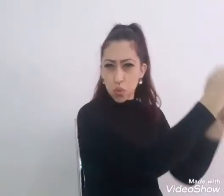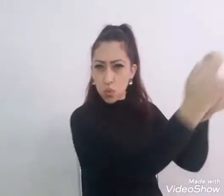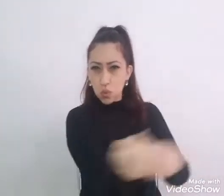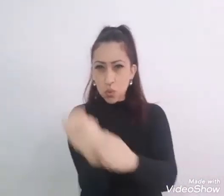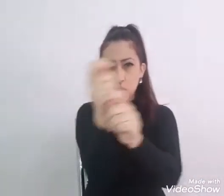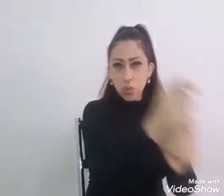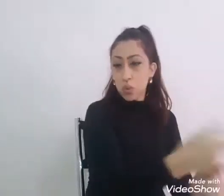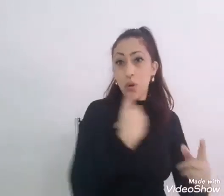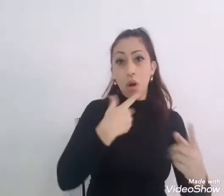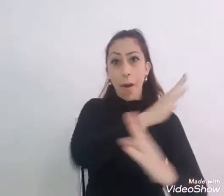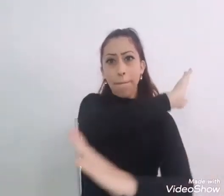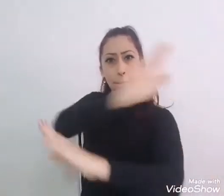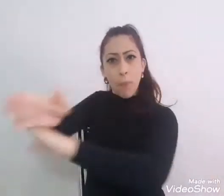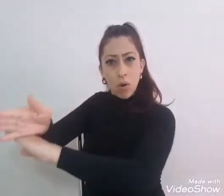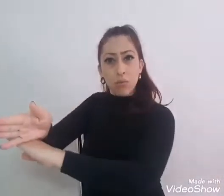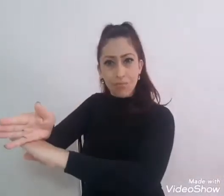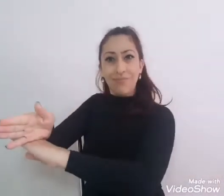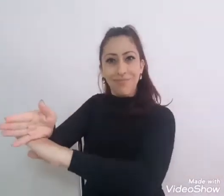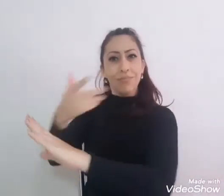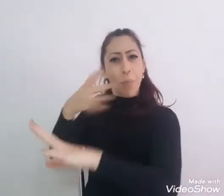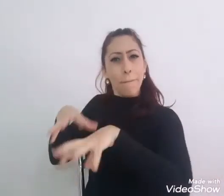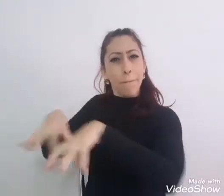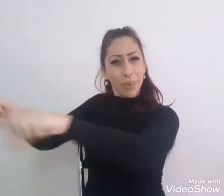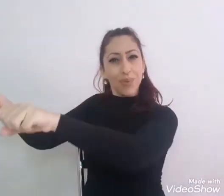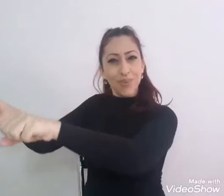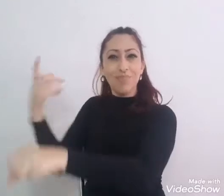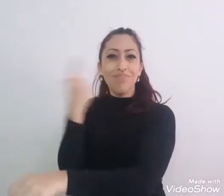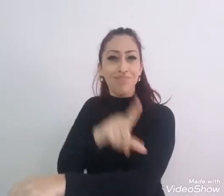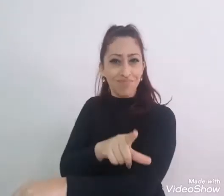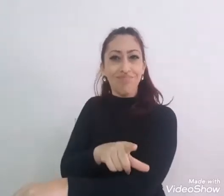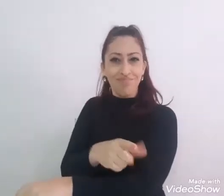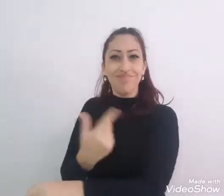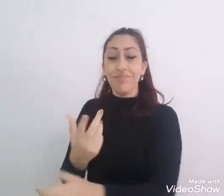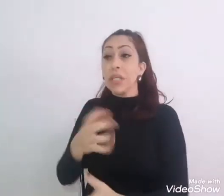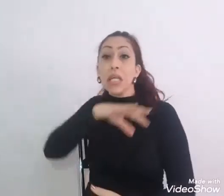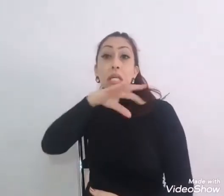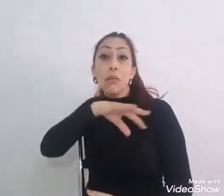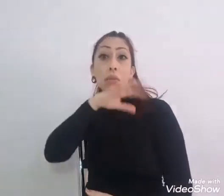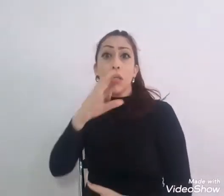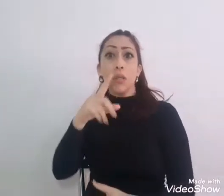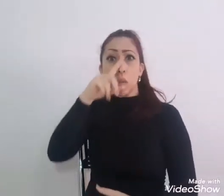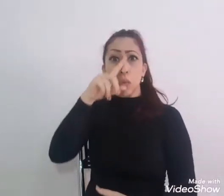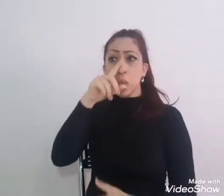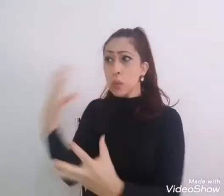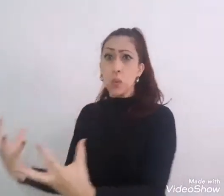e cozinhavam seus alimentos. Com isso, eles perceberam que poderiam plantar seu próprio